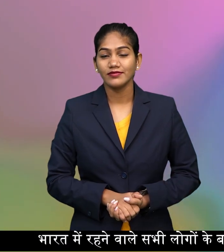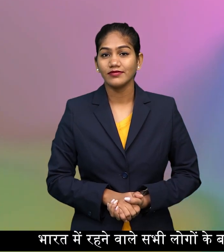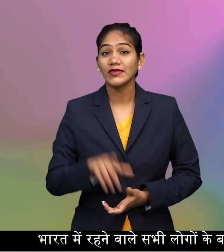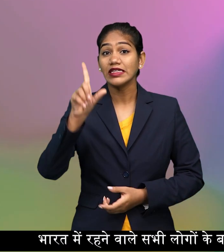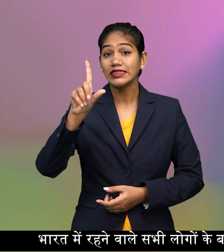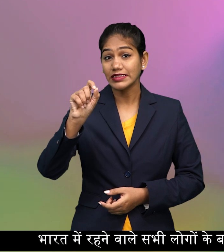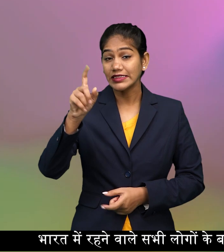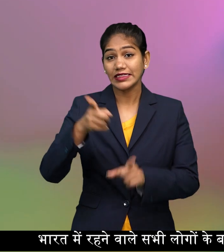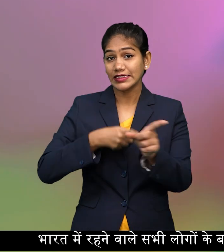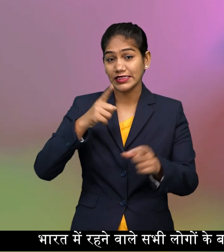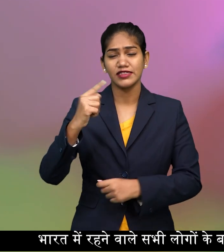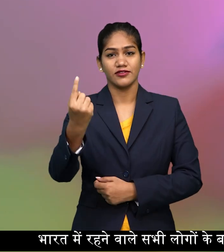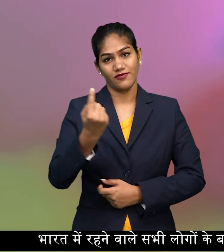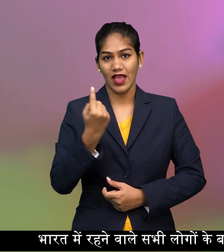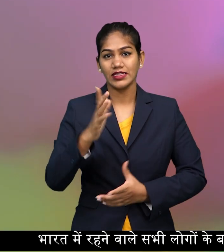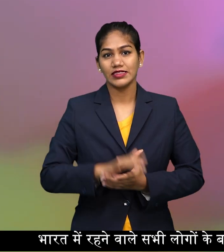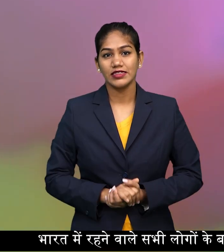भारत में रहने वाले सभी लोगों के बारे में